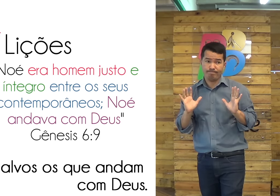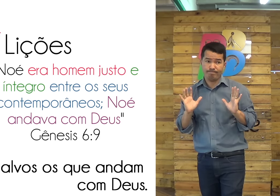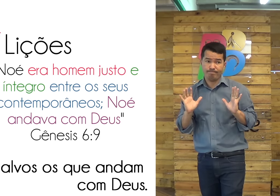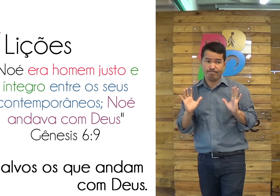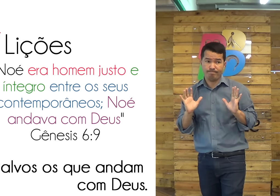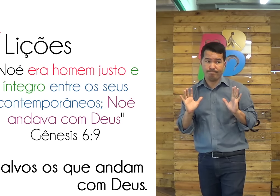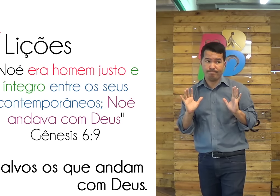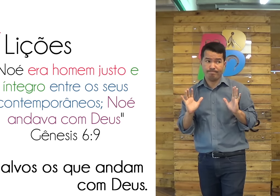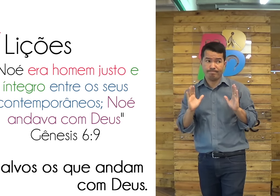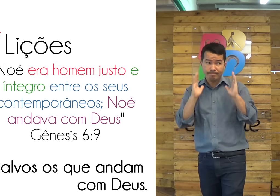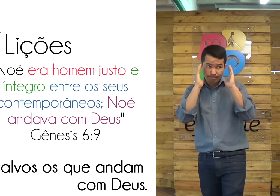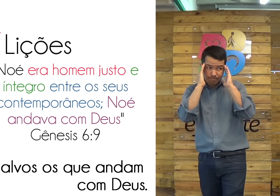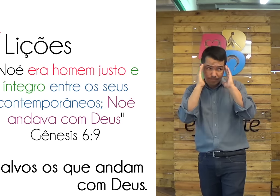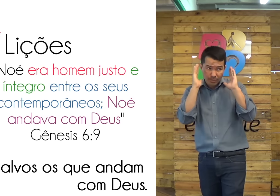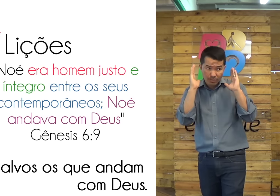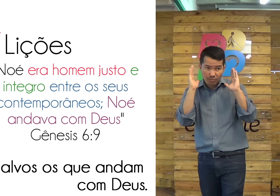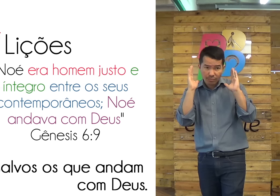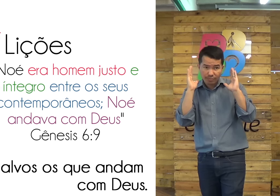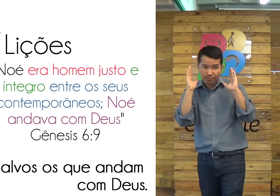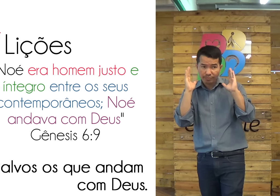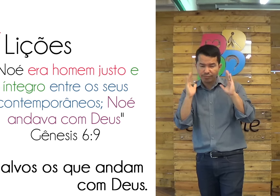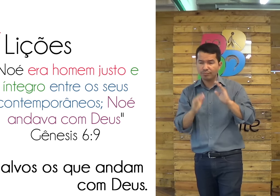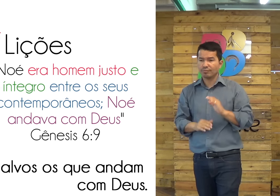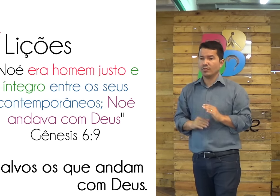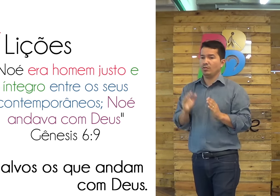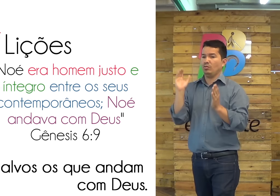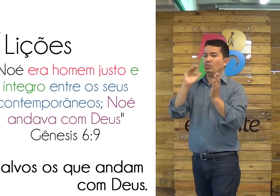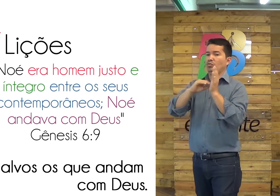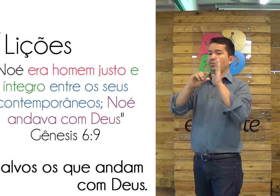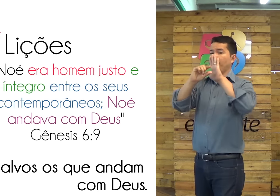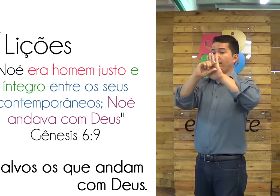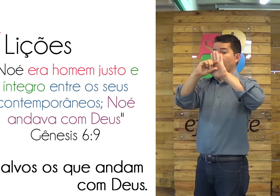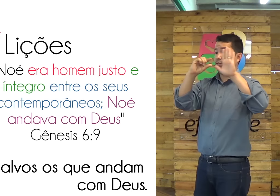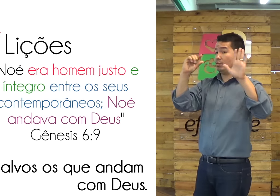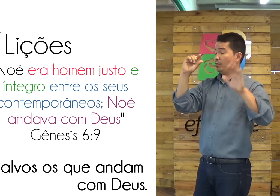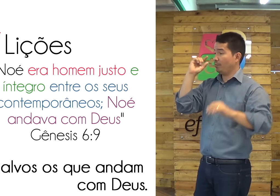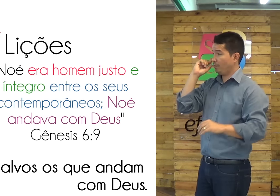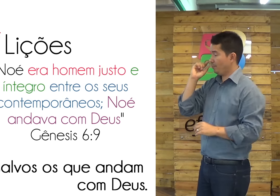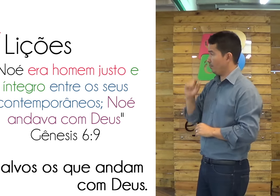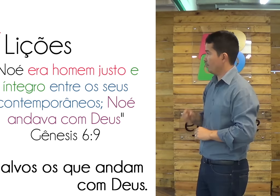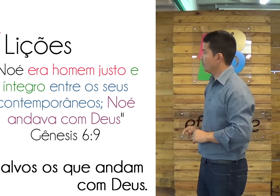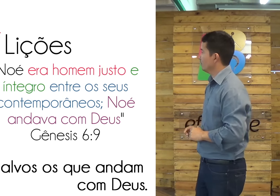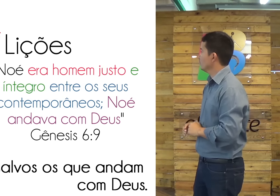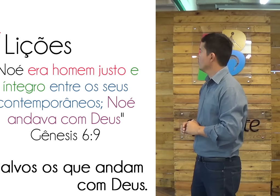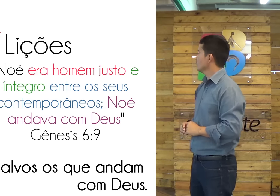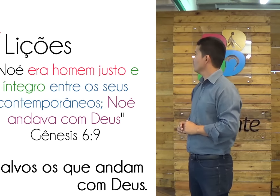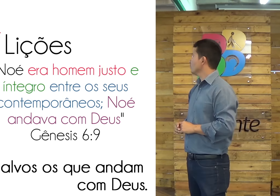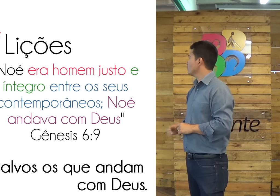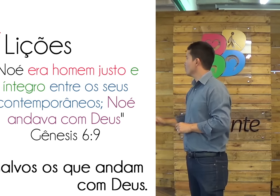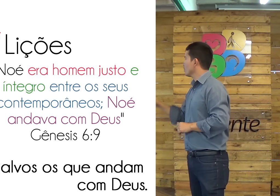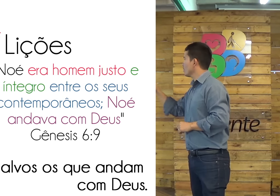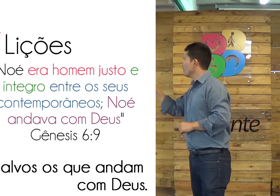Deus não adianta nada Vocês entenderam e o último Versículo